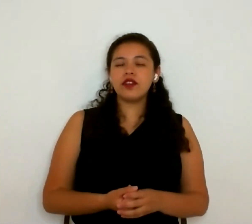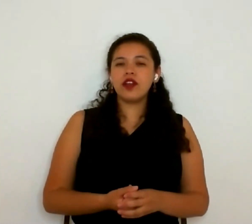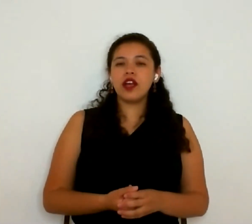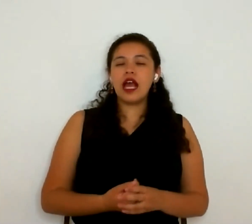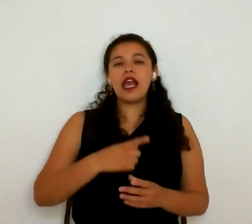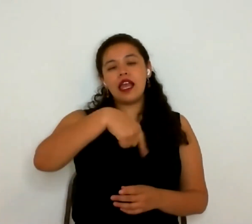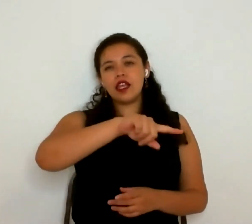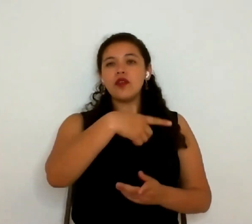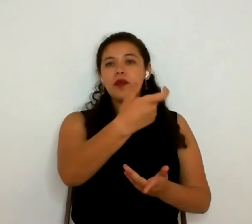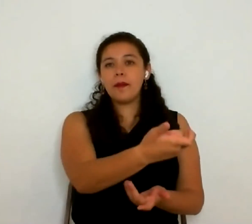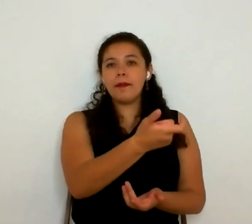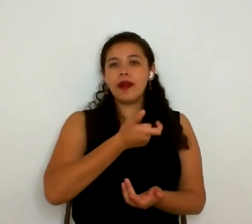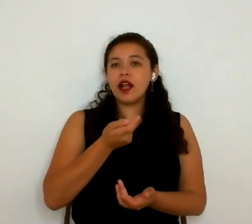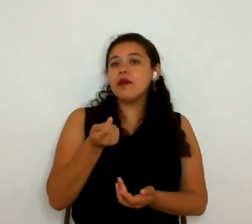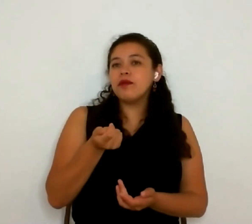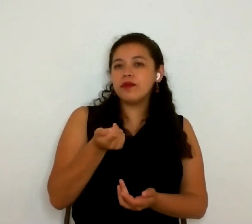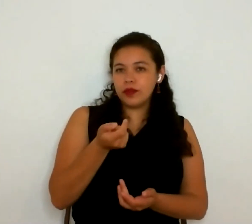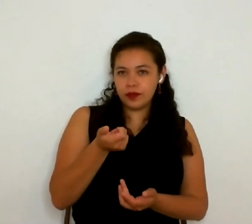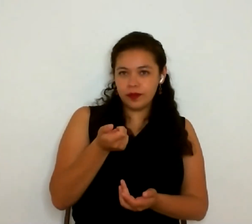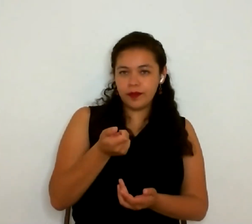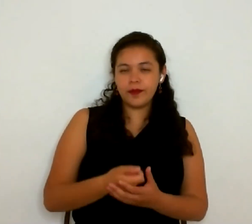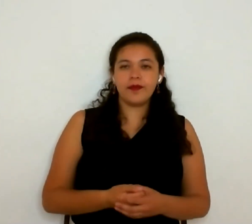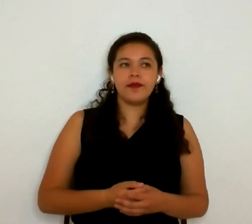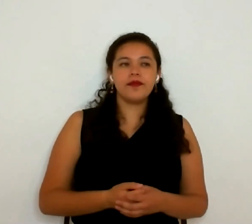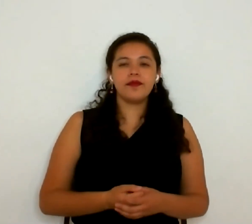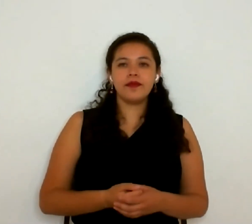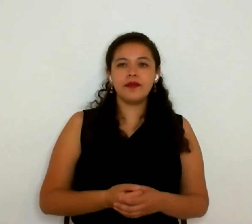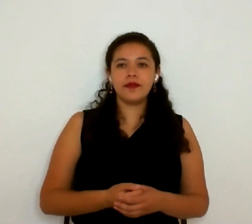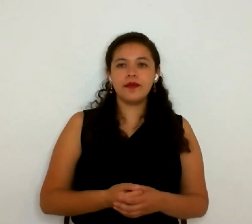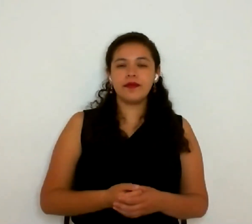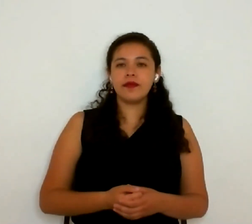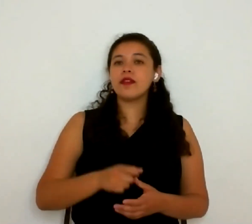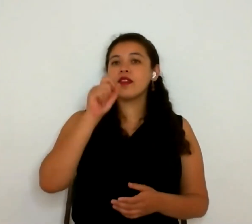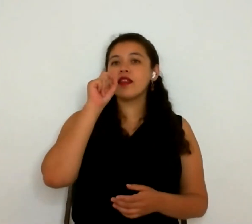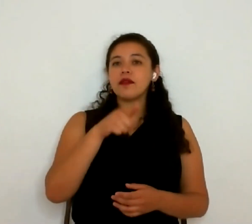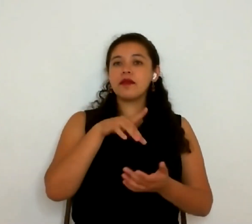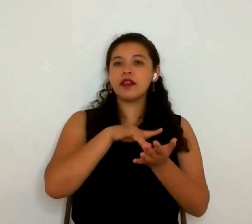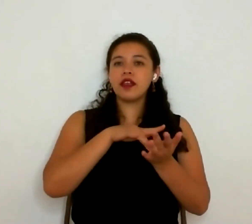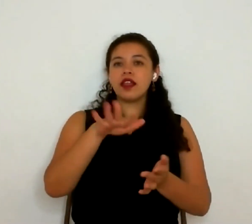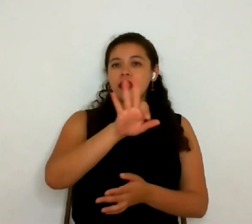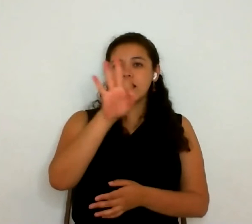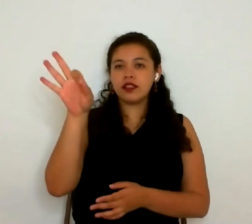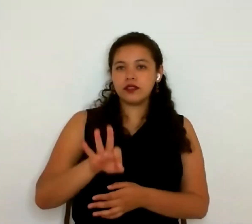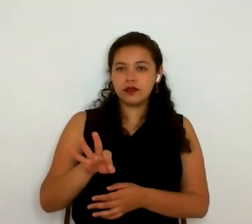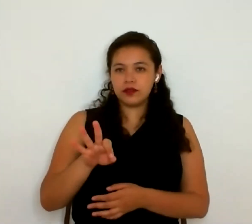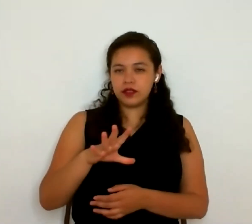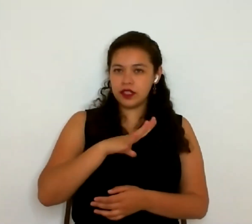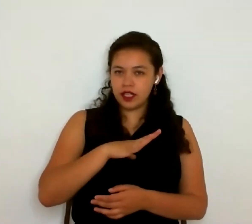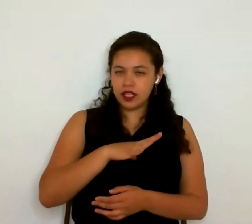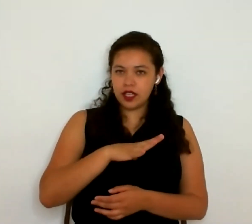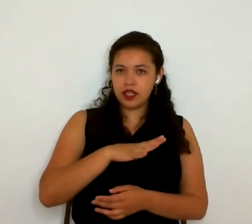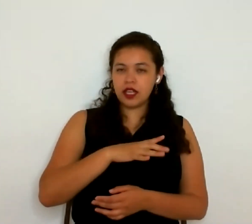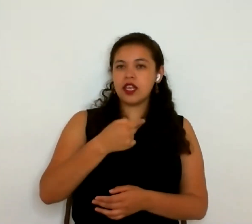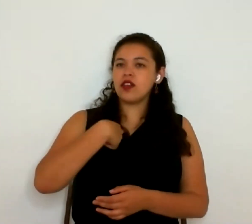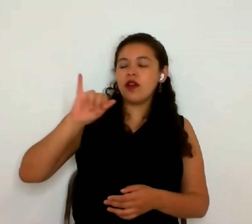muy baja entonces aparte se les apoya con un descuento y por eso mi interés de